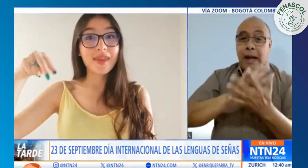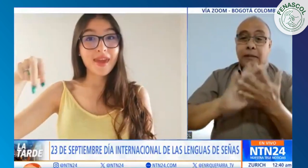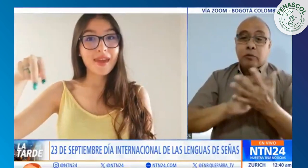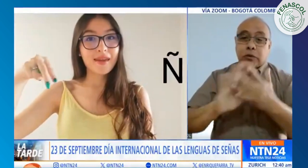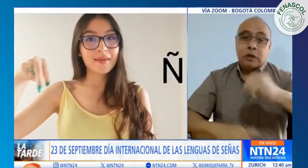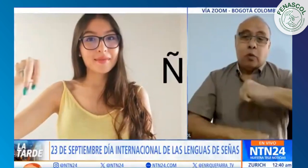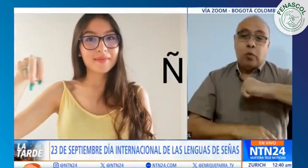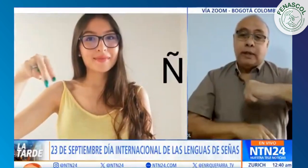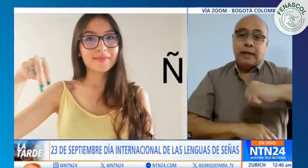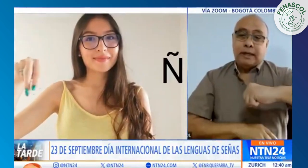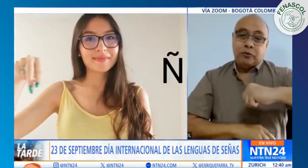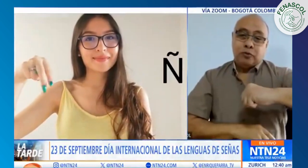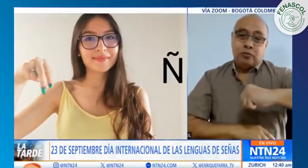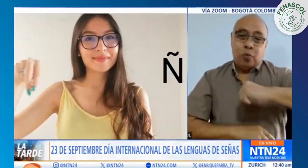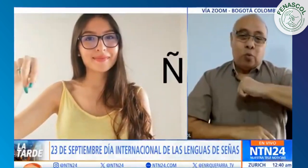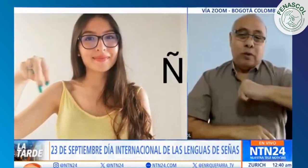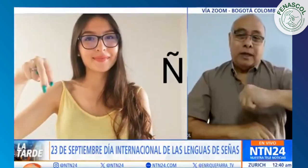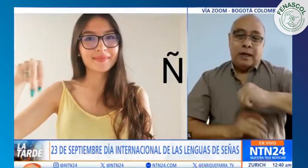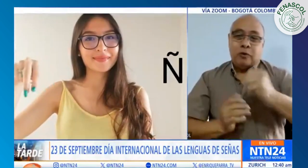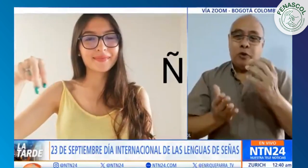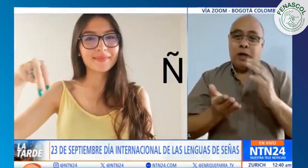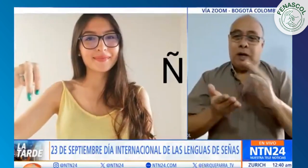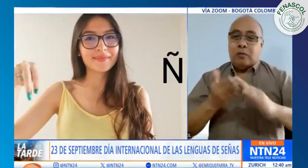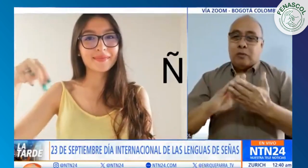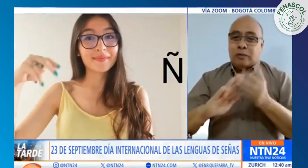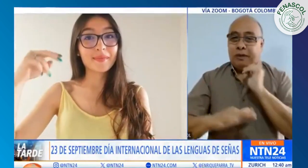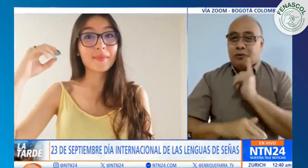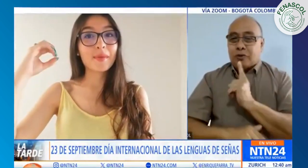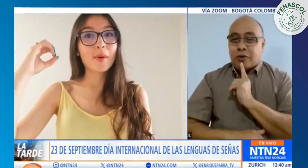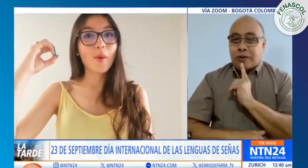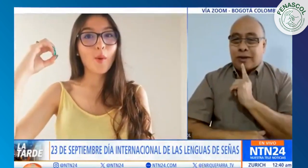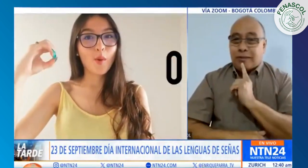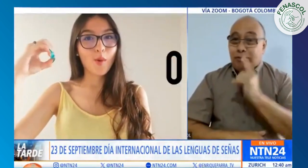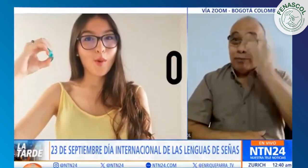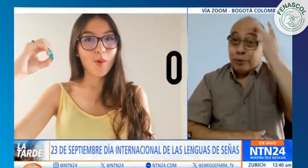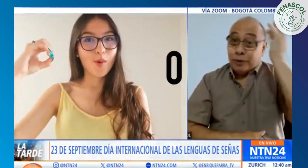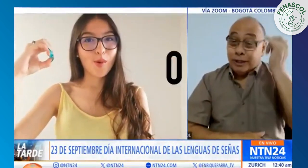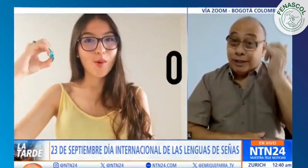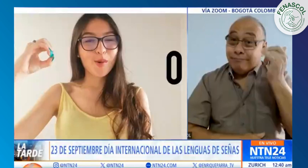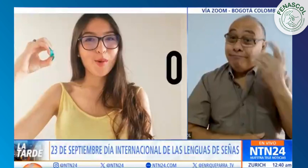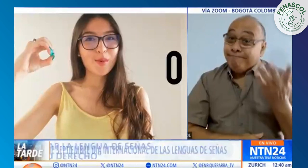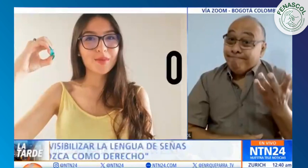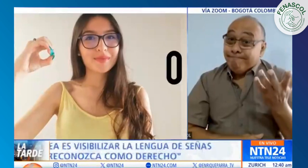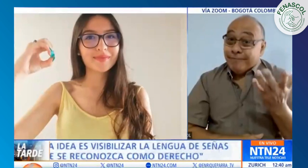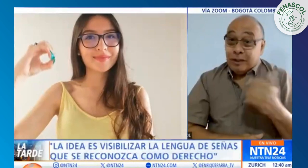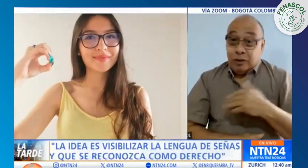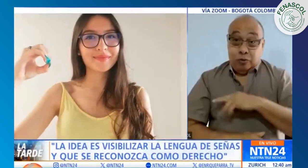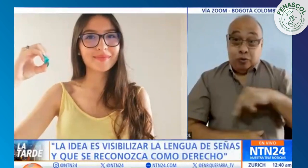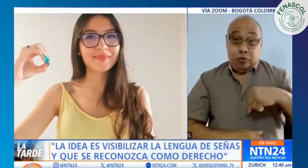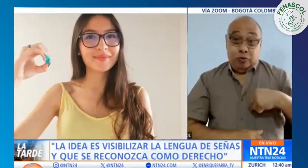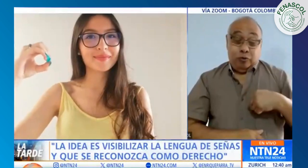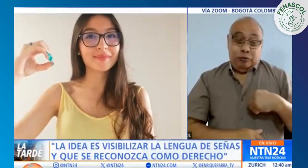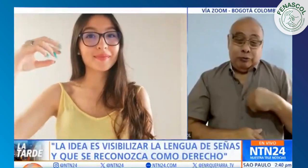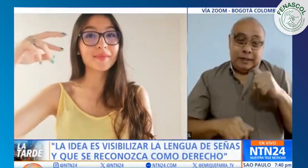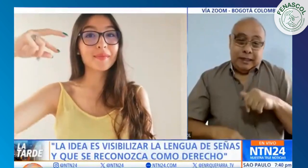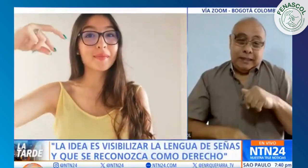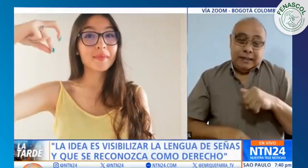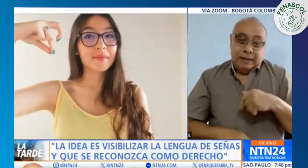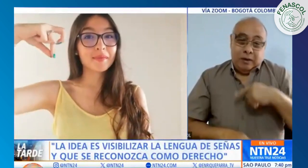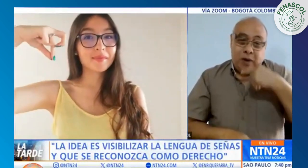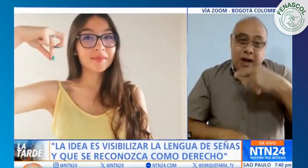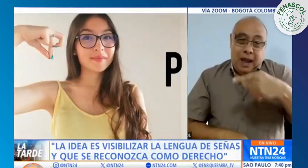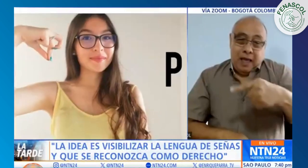captar la atención de la sociedad y que se reconozca la lengua de señas como un derecho de la comunidad sorda. ¿Por